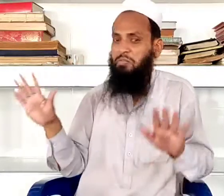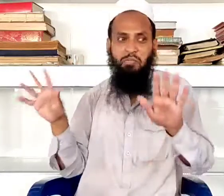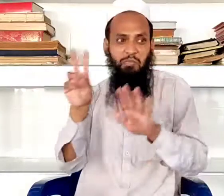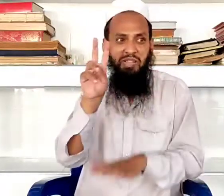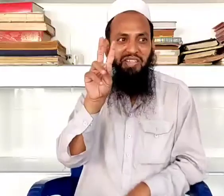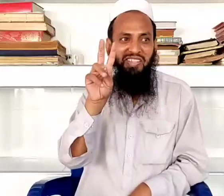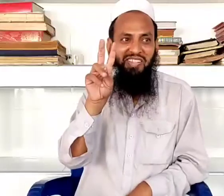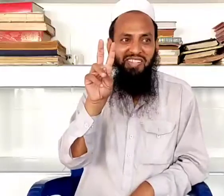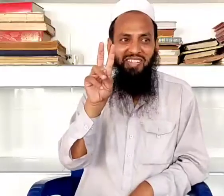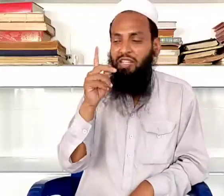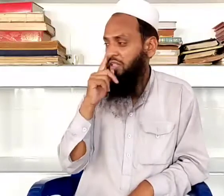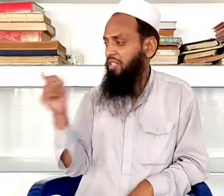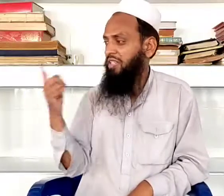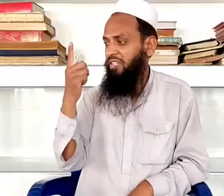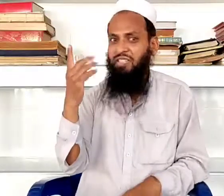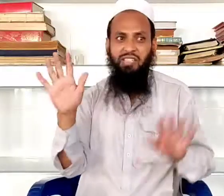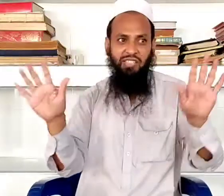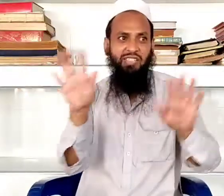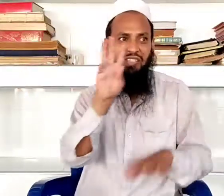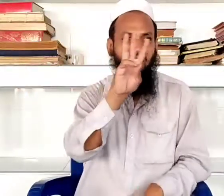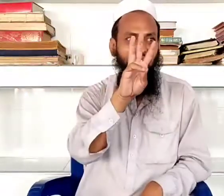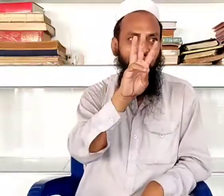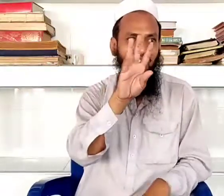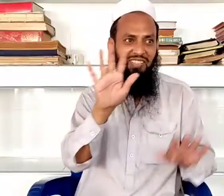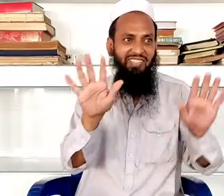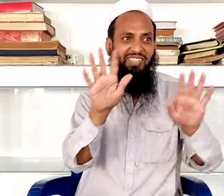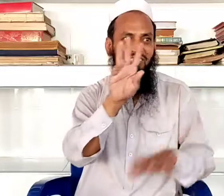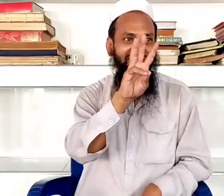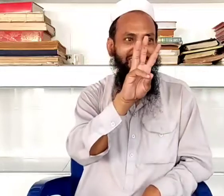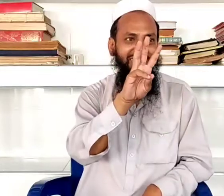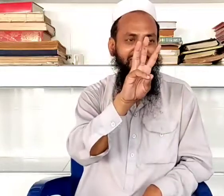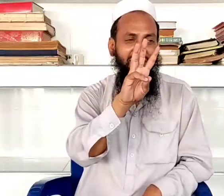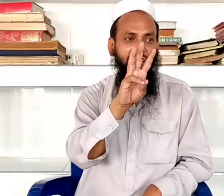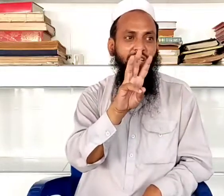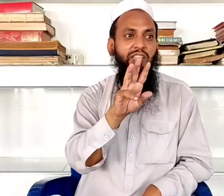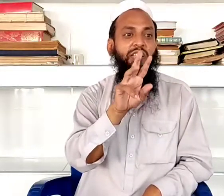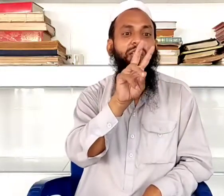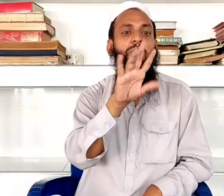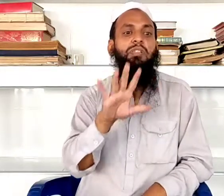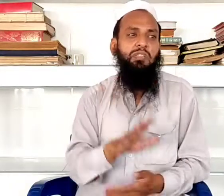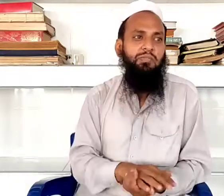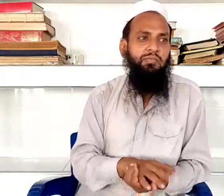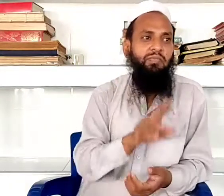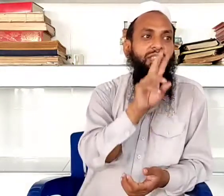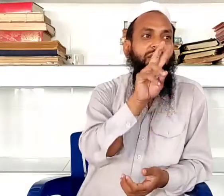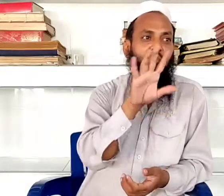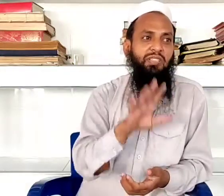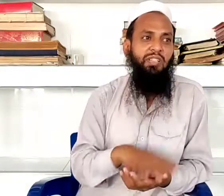कुतै ने, ते हर भाई नु भैण नालों दुगना दित्ता जाएगा। 2-2 दिरहम जेड़े तेरे भरा नु